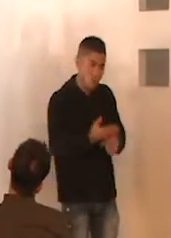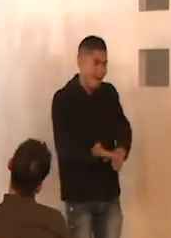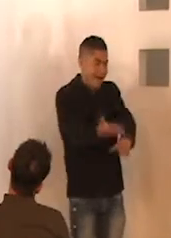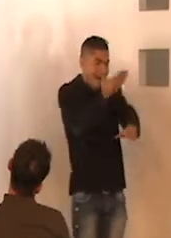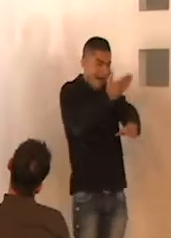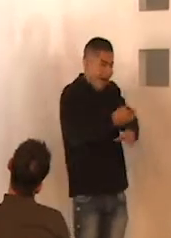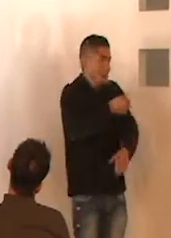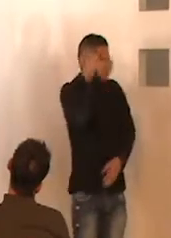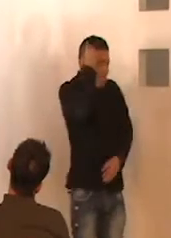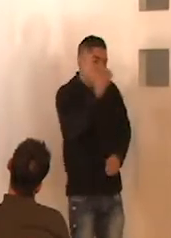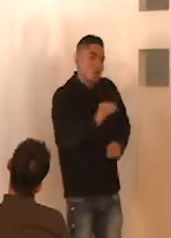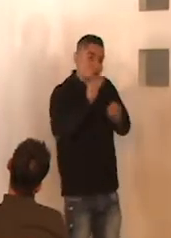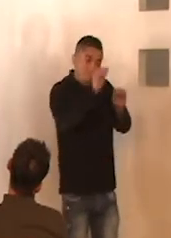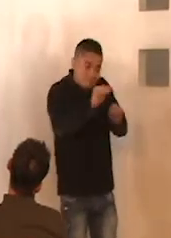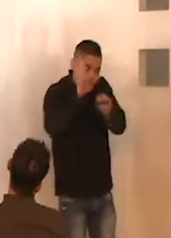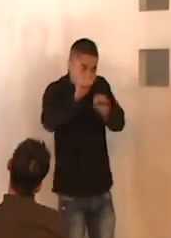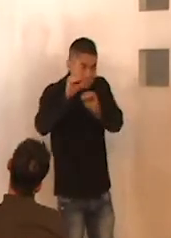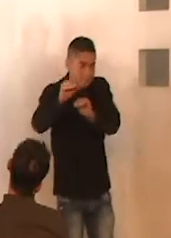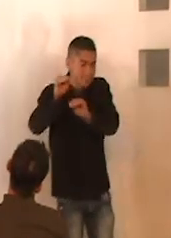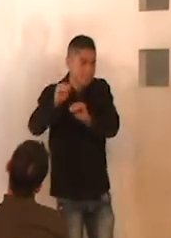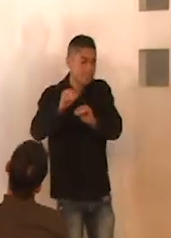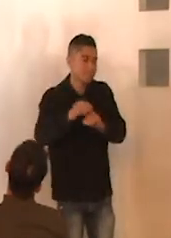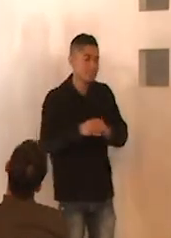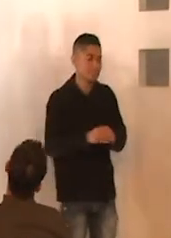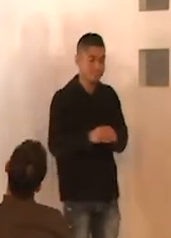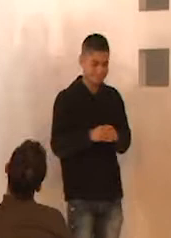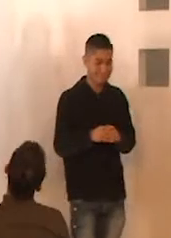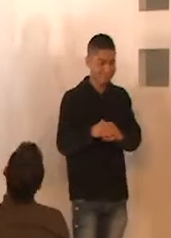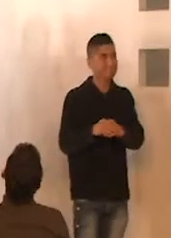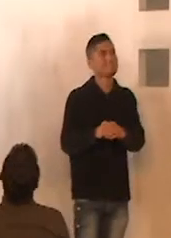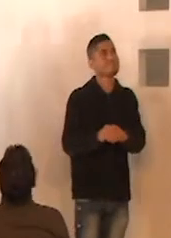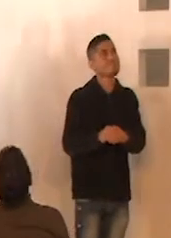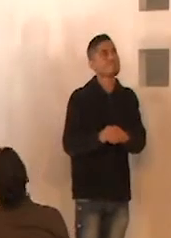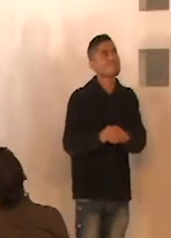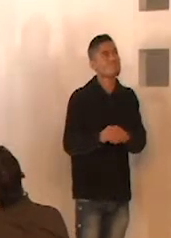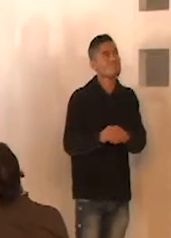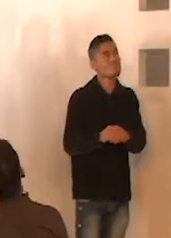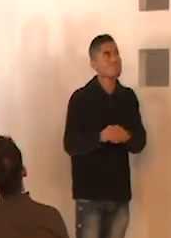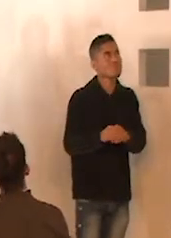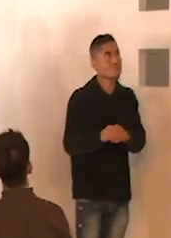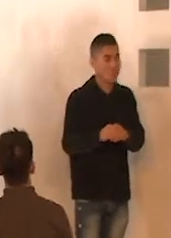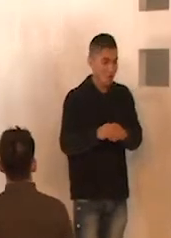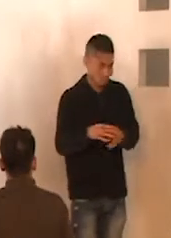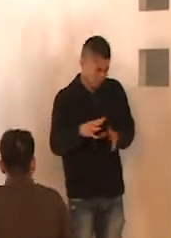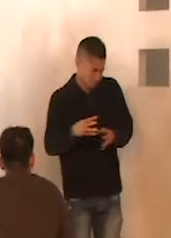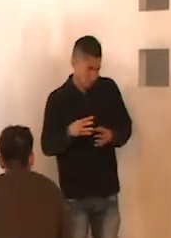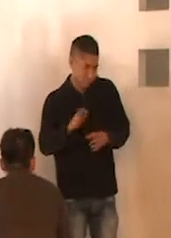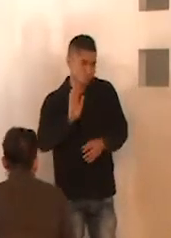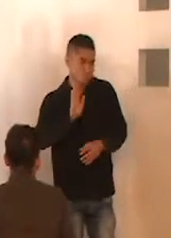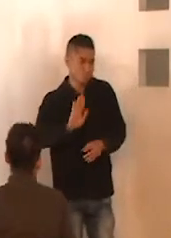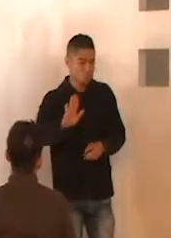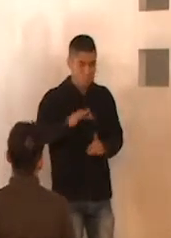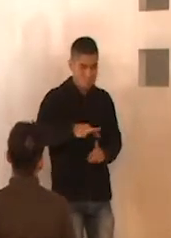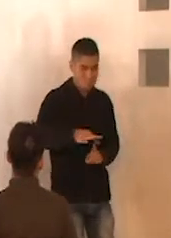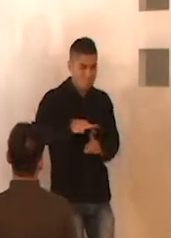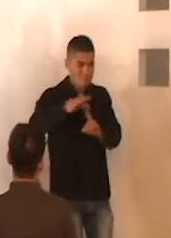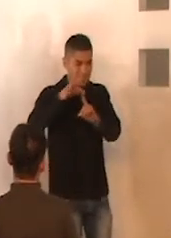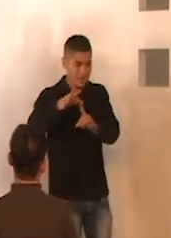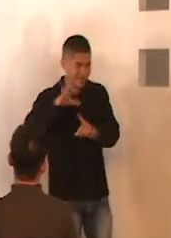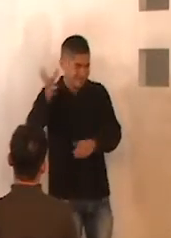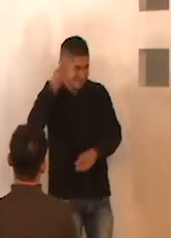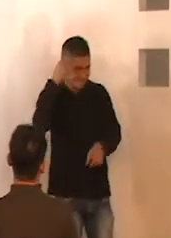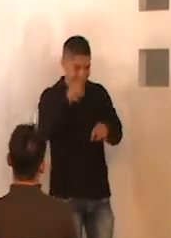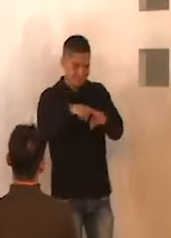de los maestros, en algún momento, porque lo que dicen los compañeros de las áreas especialistas actuales es que ellos no